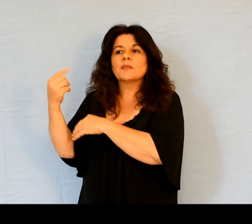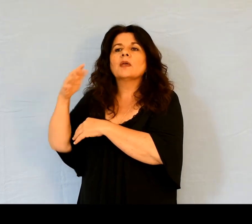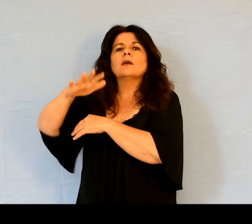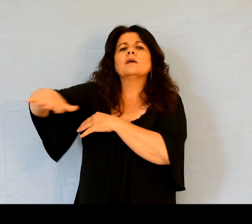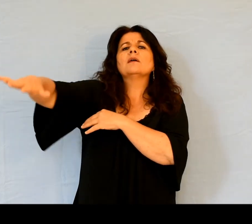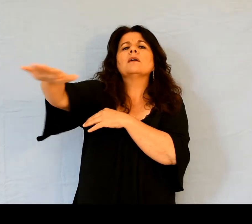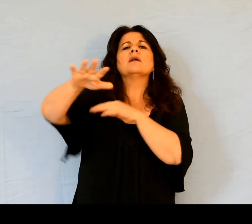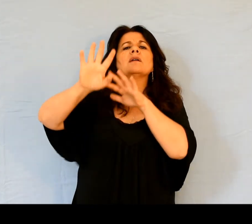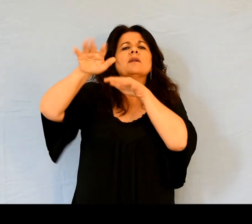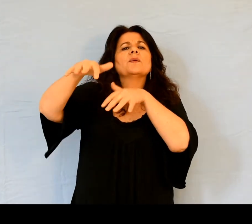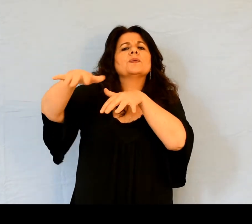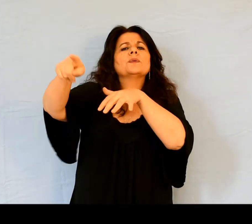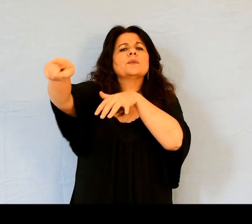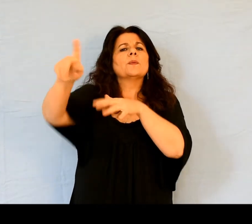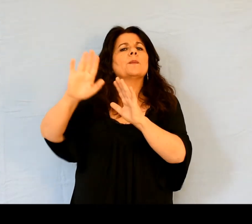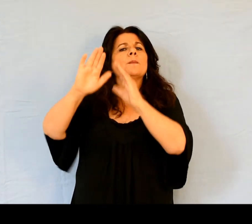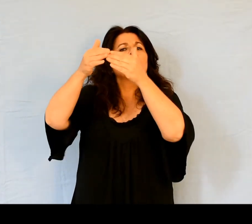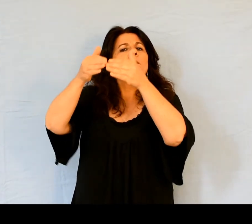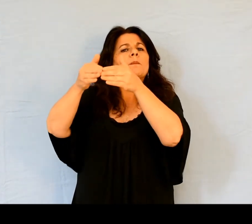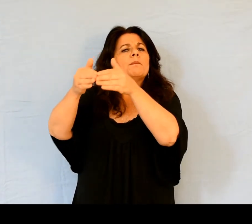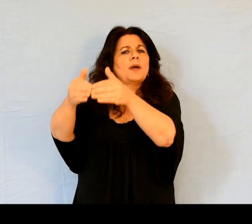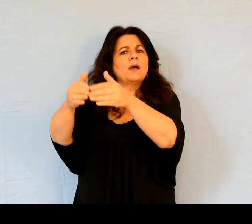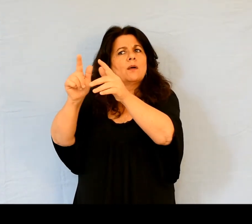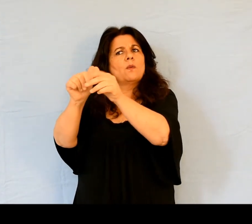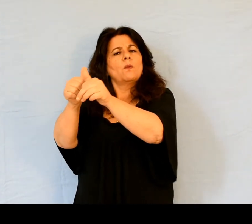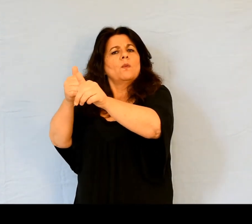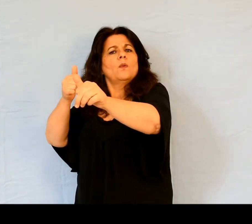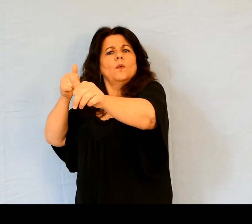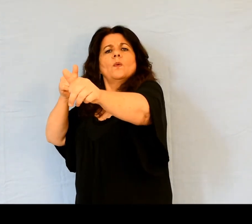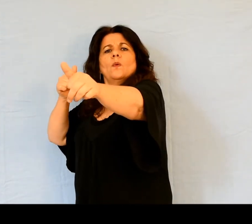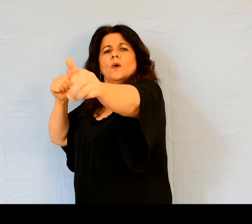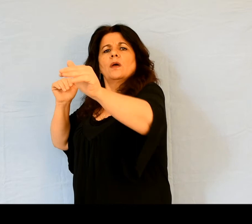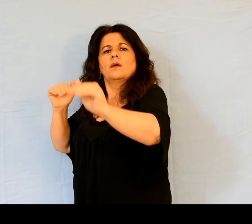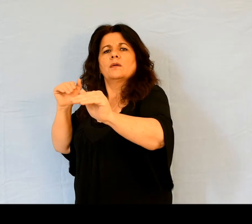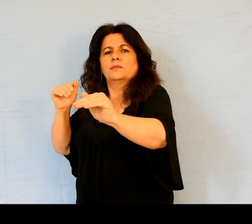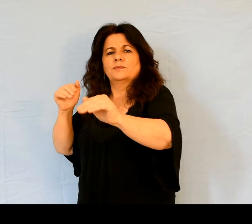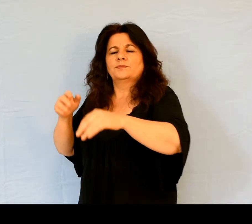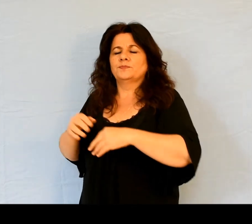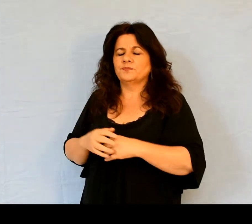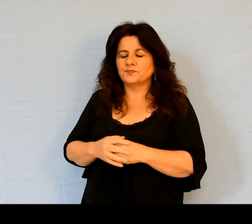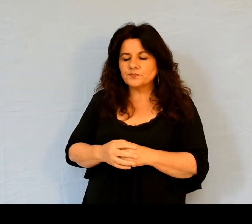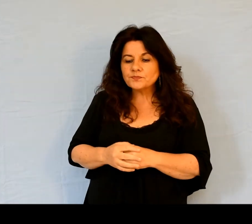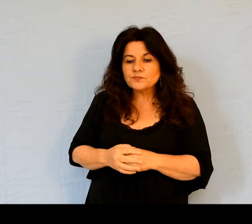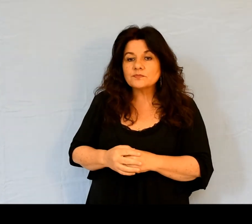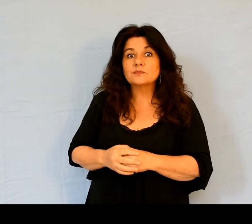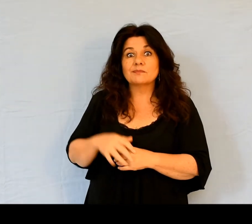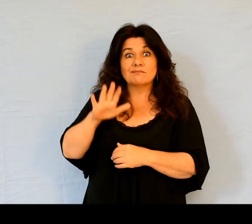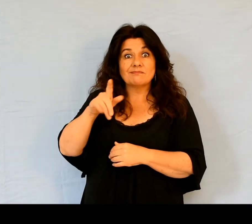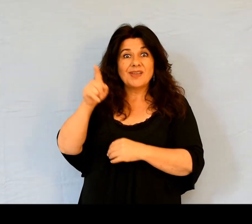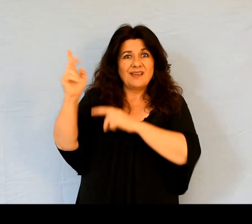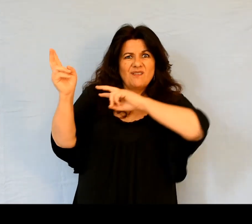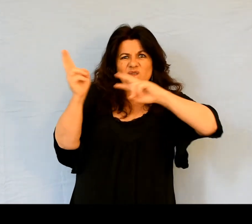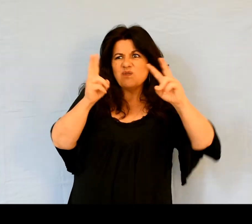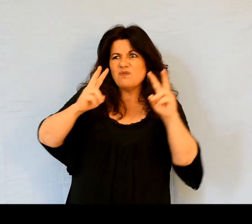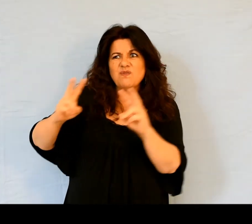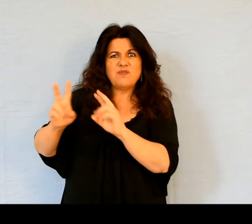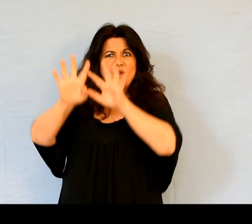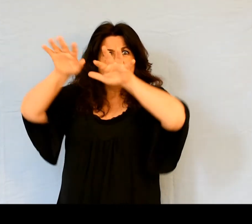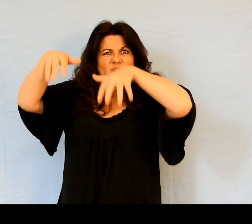déjà à bonne distance de la terre. Elle était battue par les vagues, car le vent